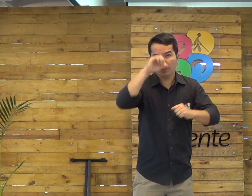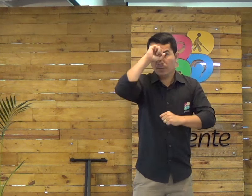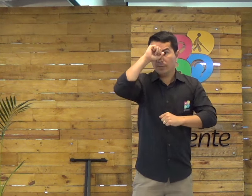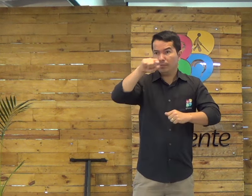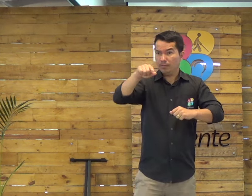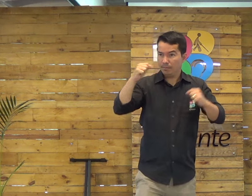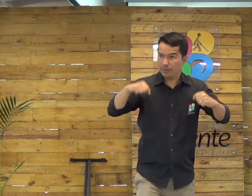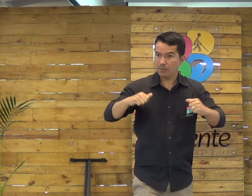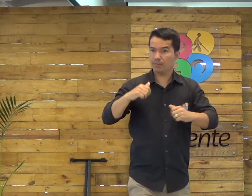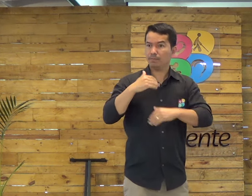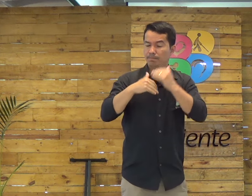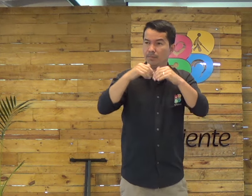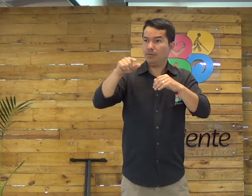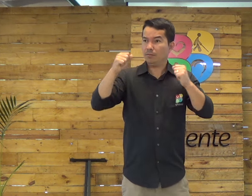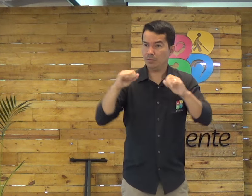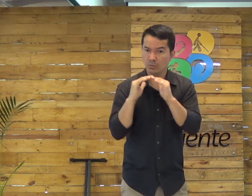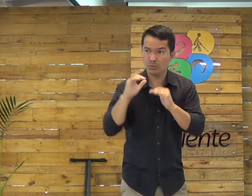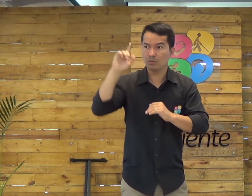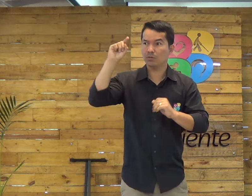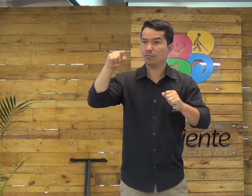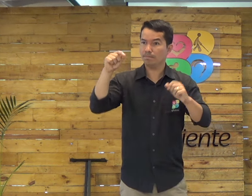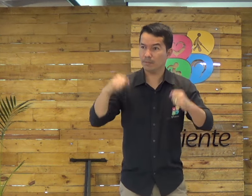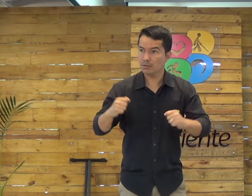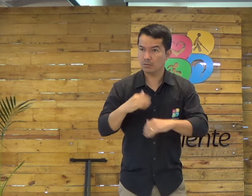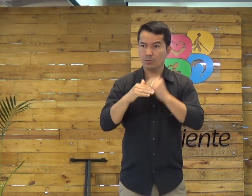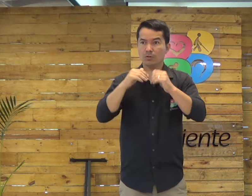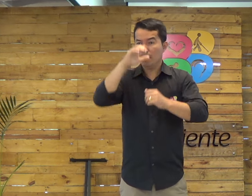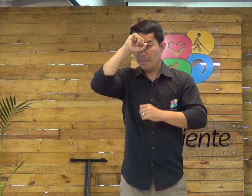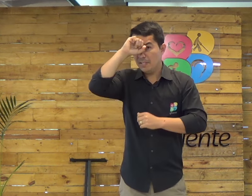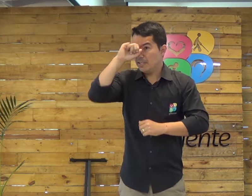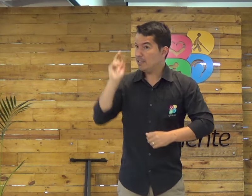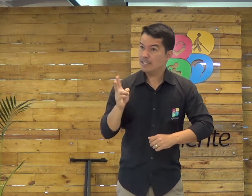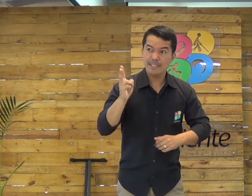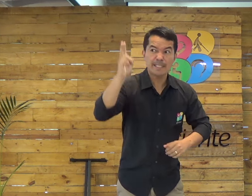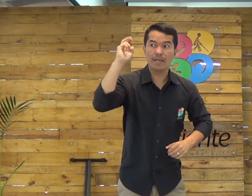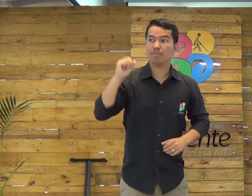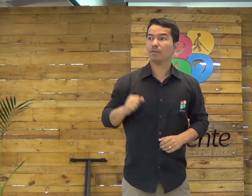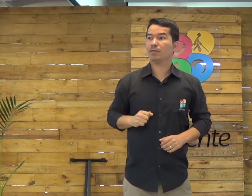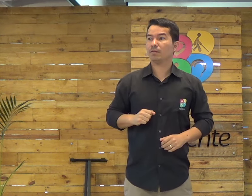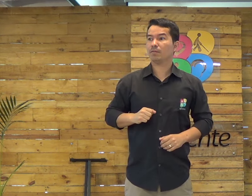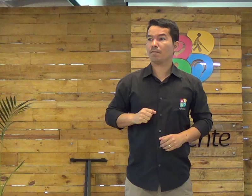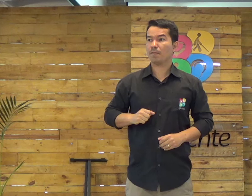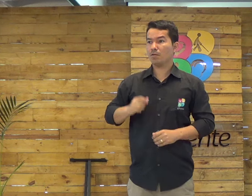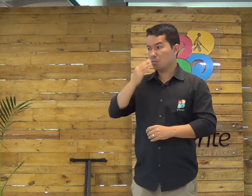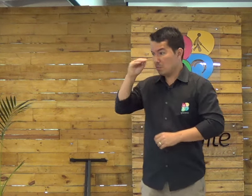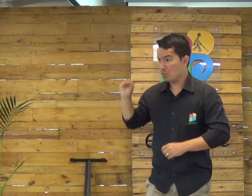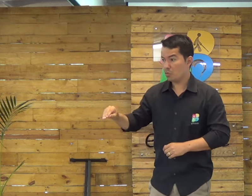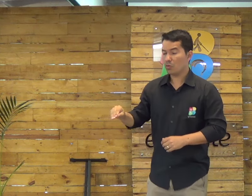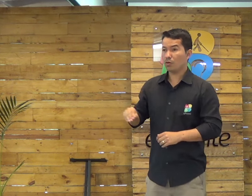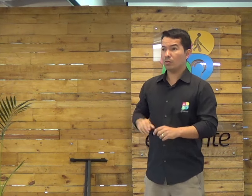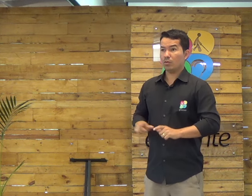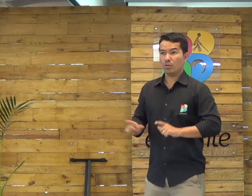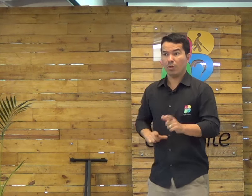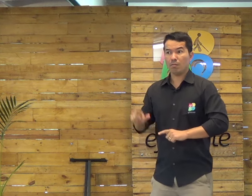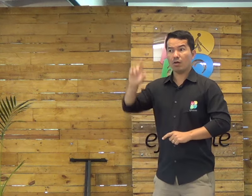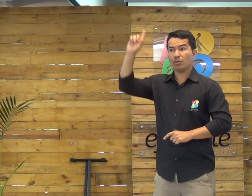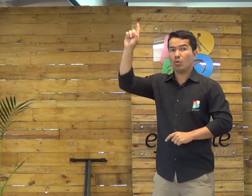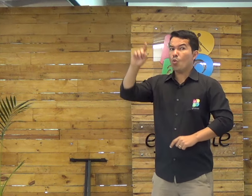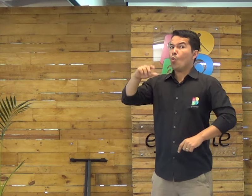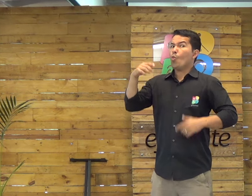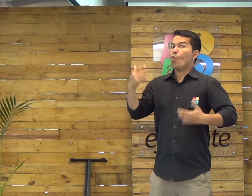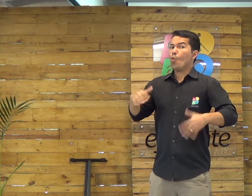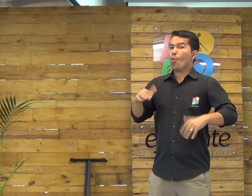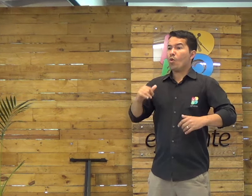trabalho continua. Você precisa aprender, você precisa evoluir. Você precisa melhorar, precisa aprender sempre. Não esqueça